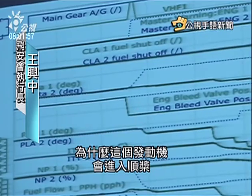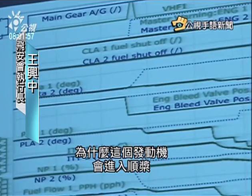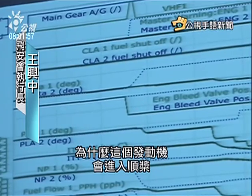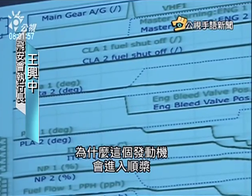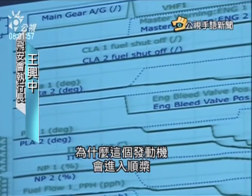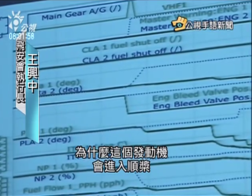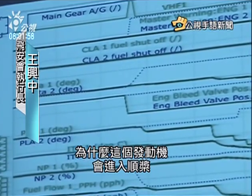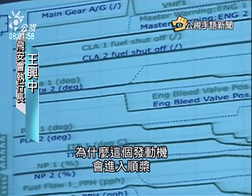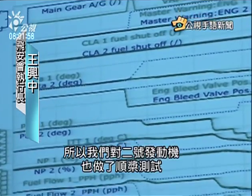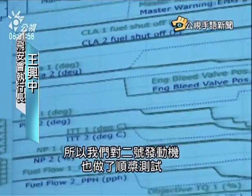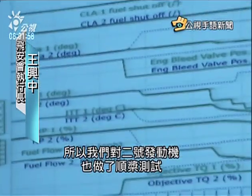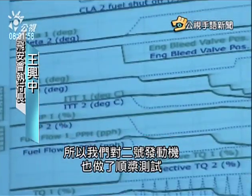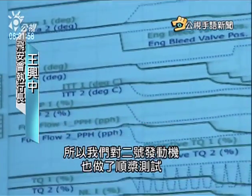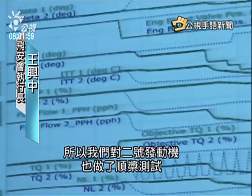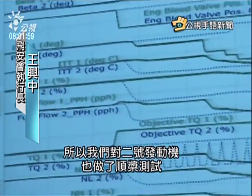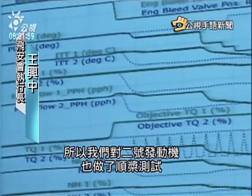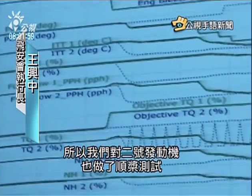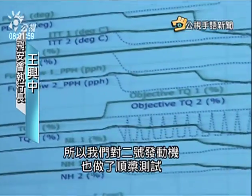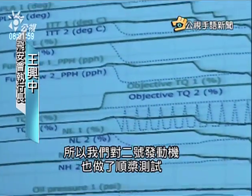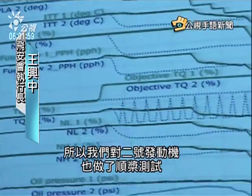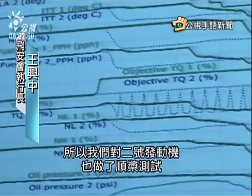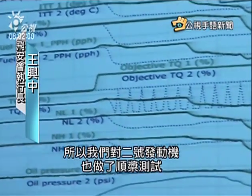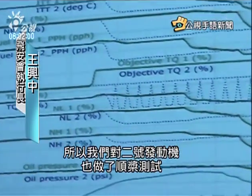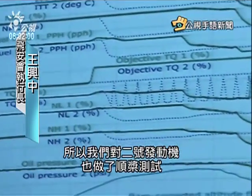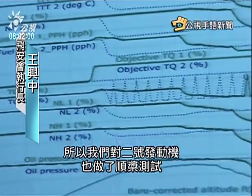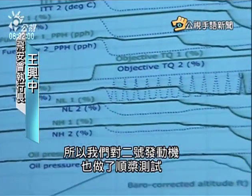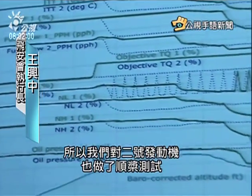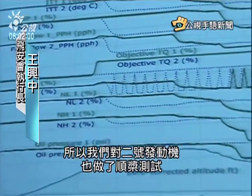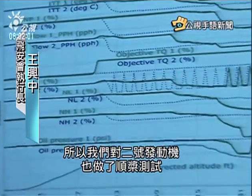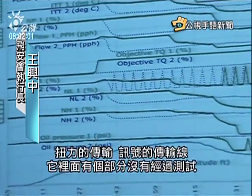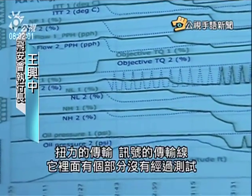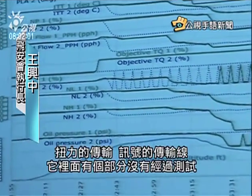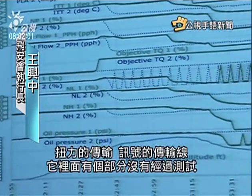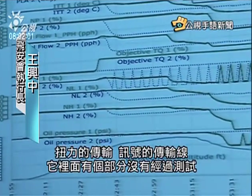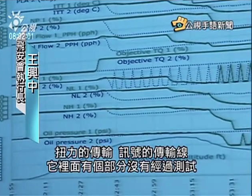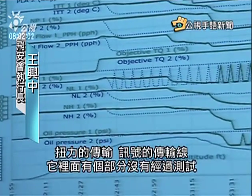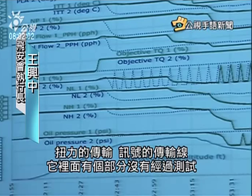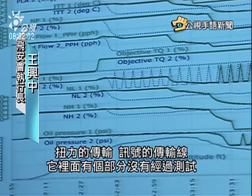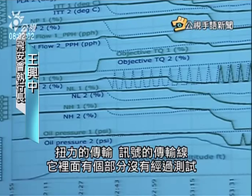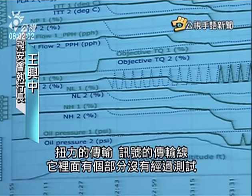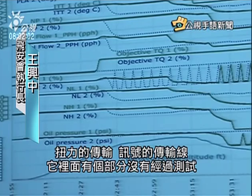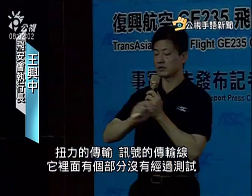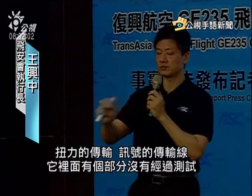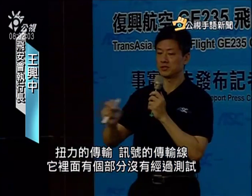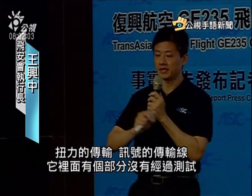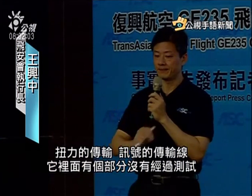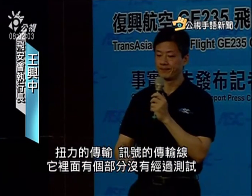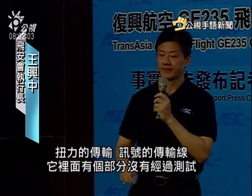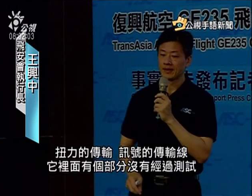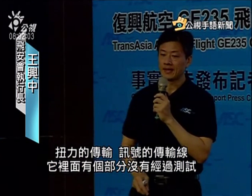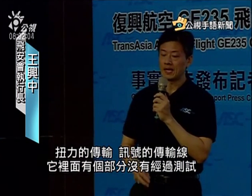桨，所以我们对这个2号发动机也做顺桨单元测试，扭力的传输讯号的传输线，它里